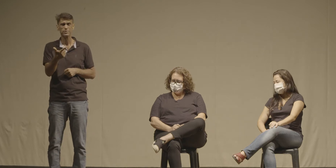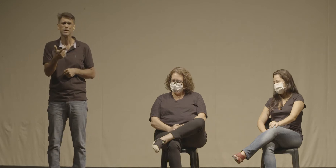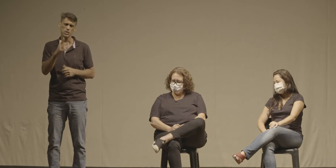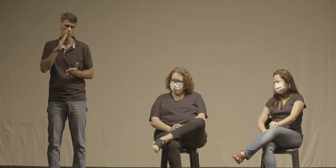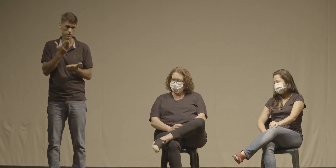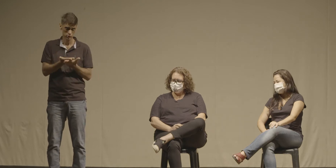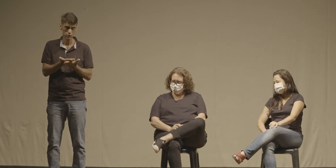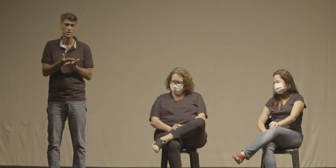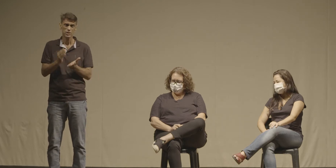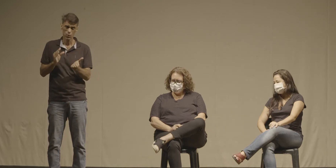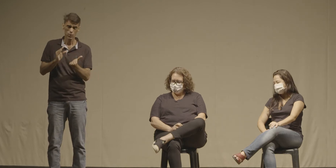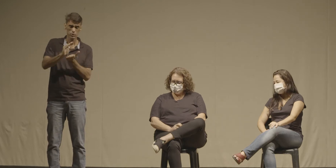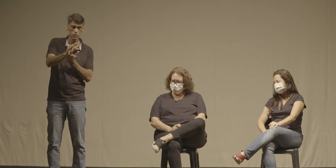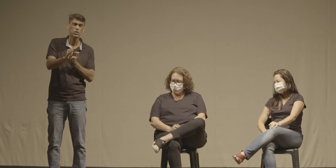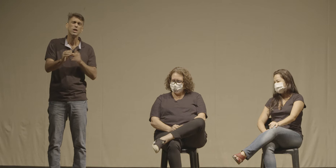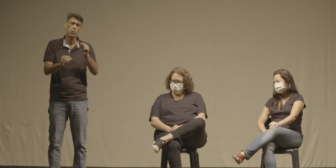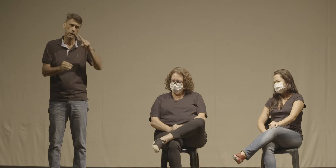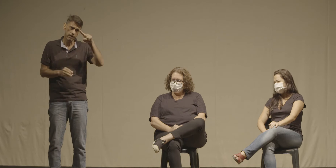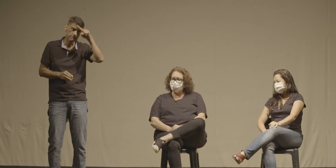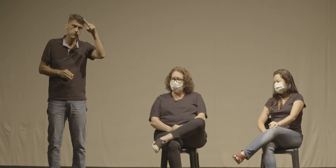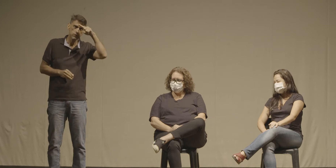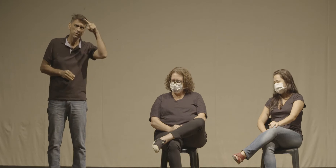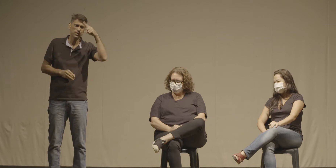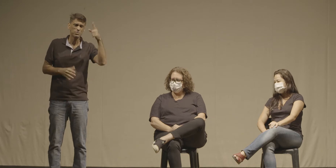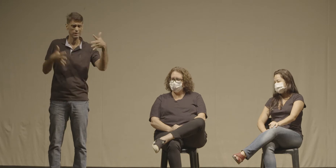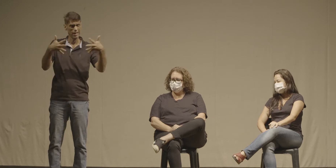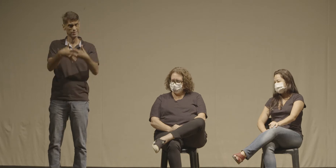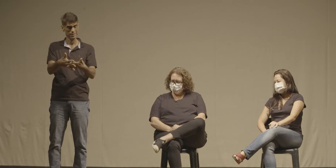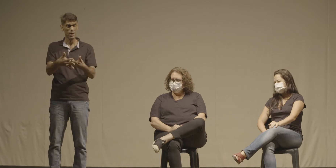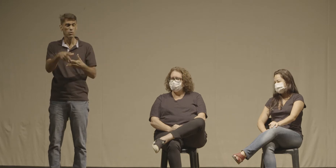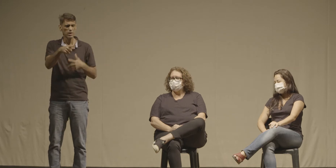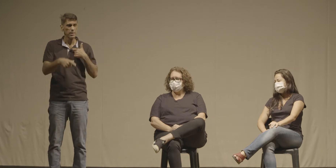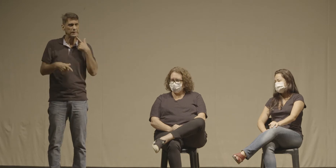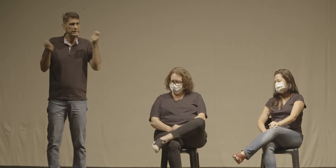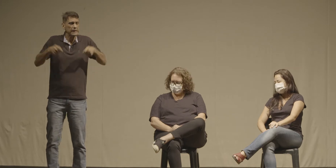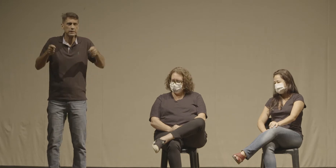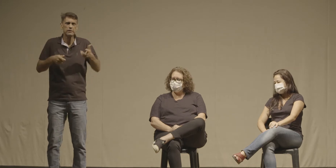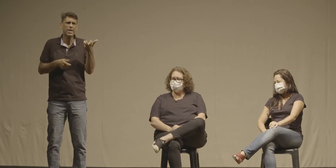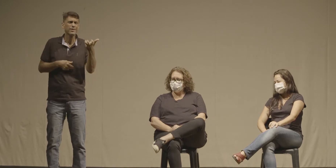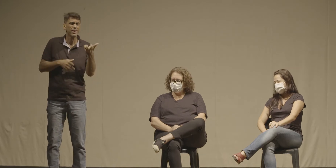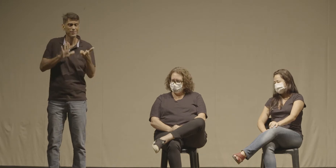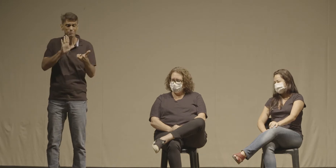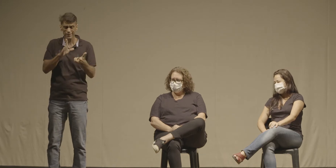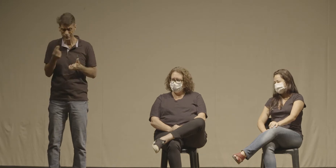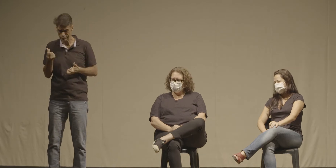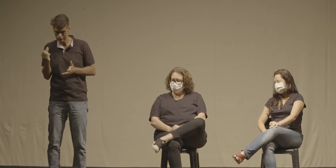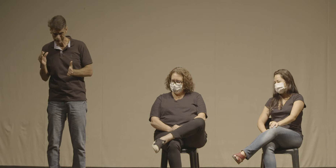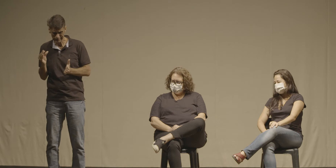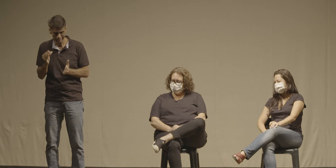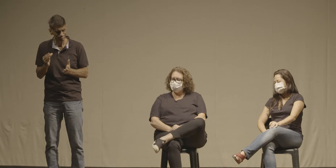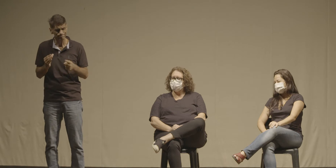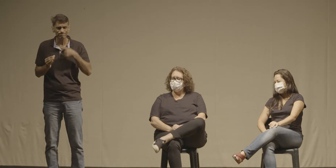que o orçamento versus a criatividade pode ser que ele atrapalhe, porque você pensa numa coisa, mas você não tem verba para atingir